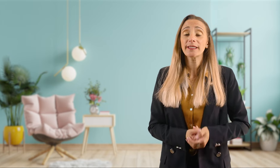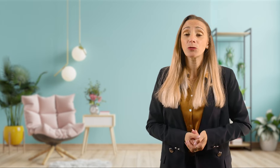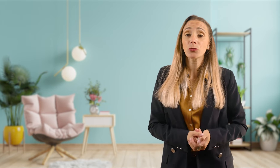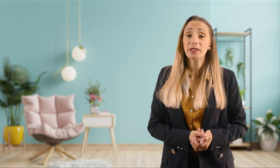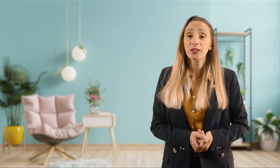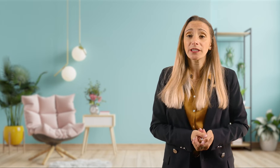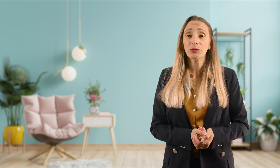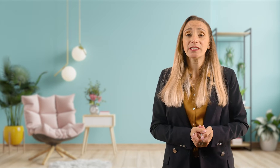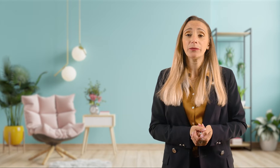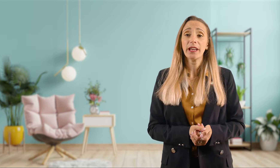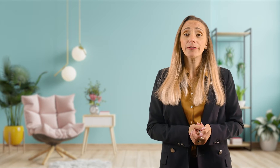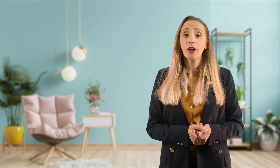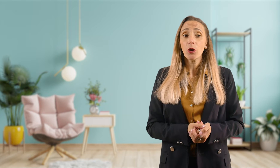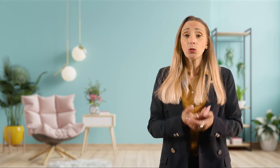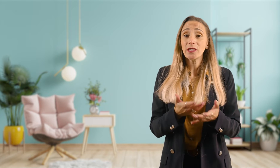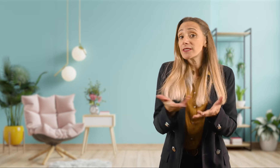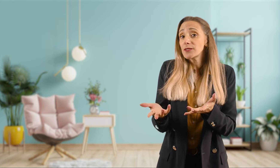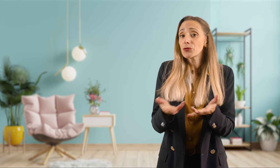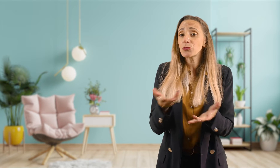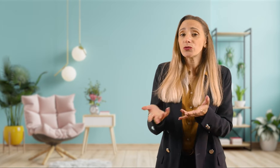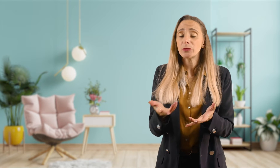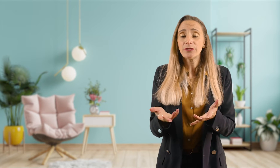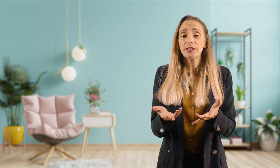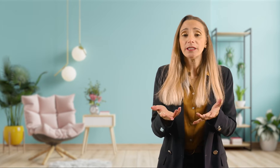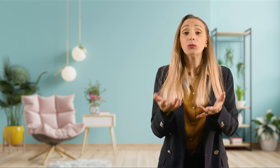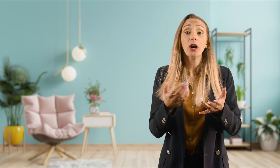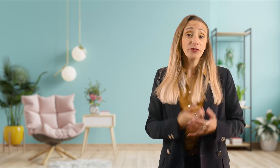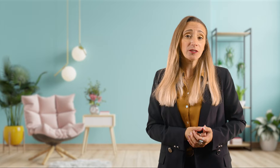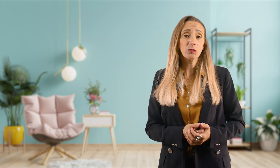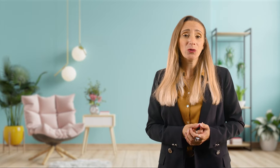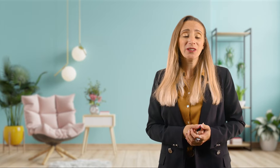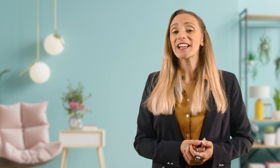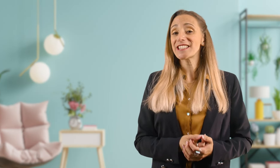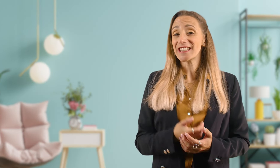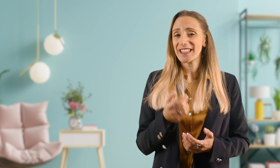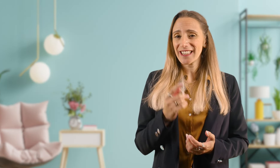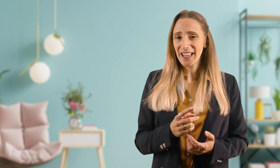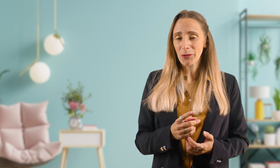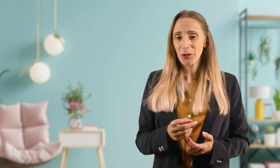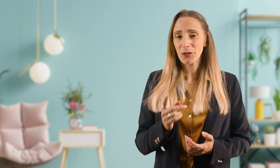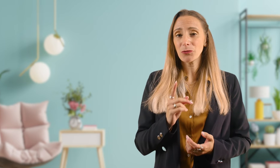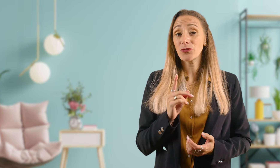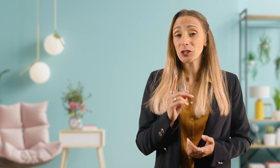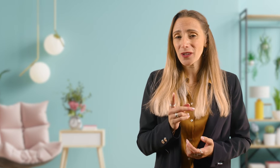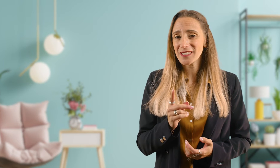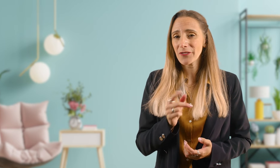questions concernant les comptes CPF ou les aides dont vous pouvez bénéficier pour un financement. Sachez également que vous pouvez choisir